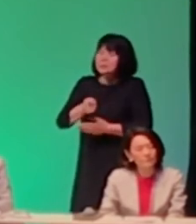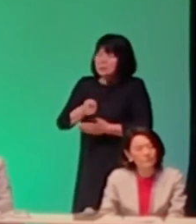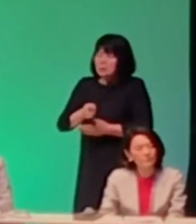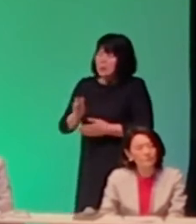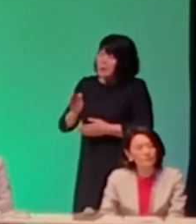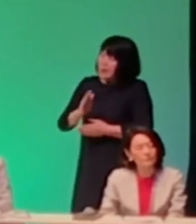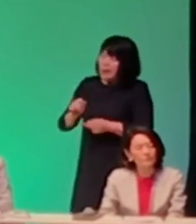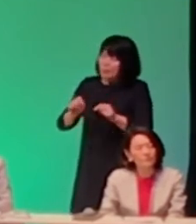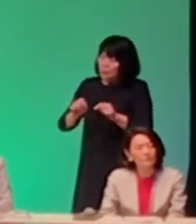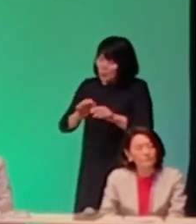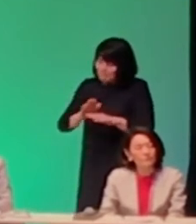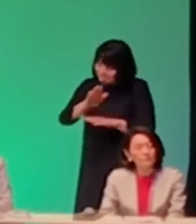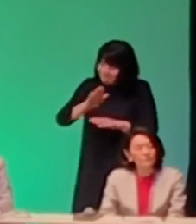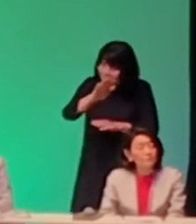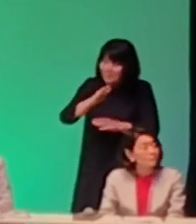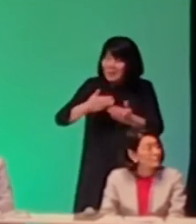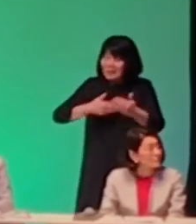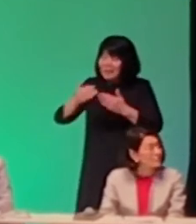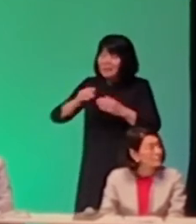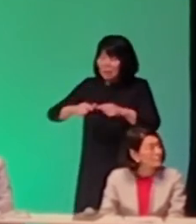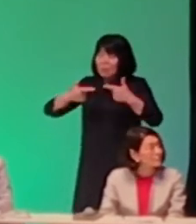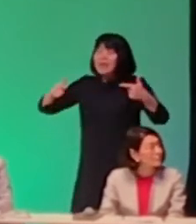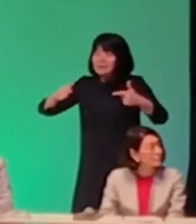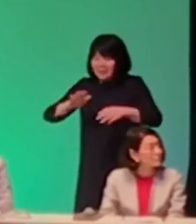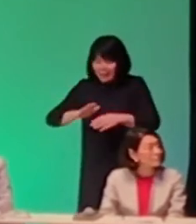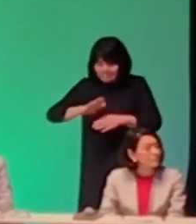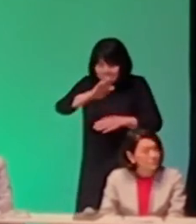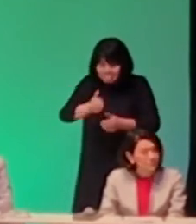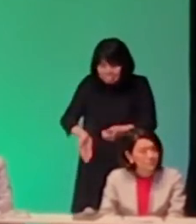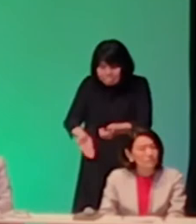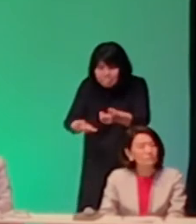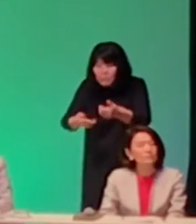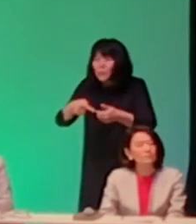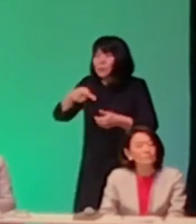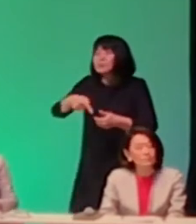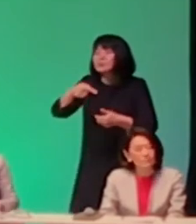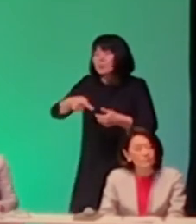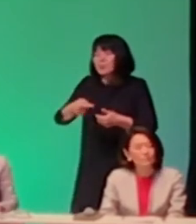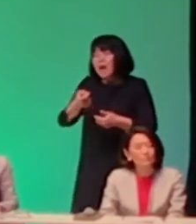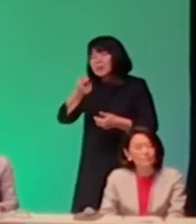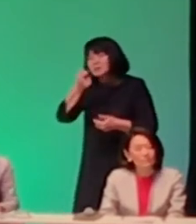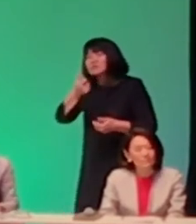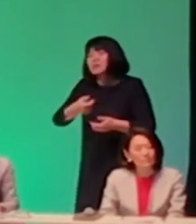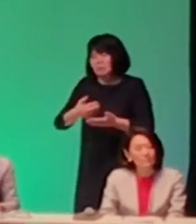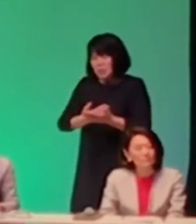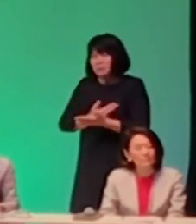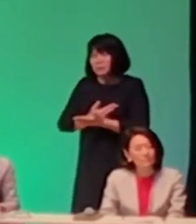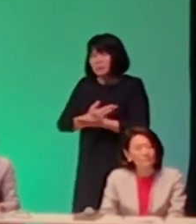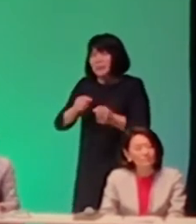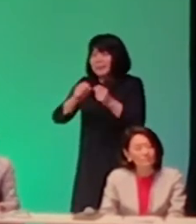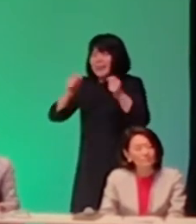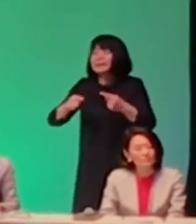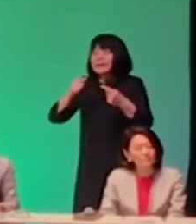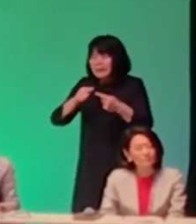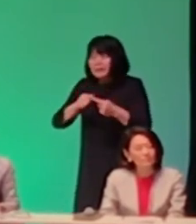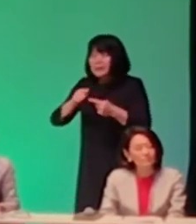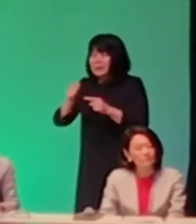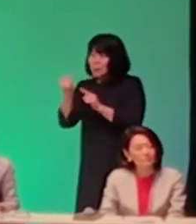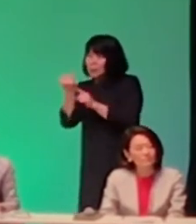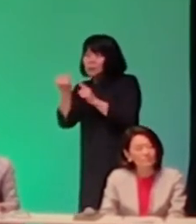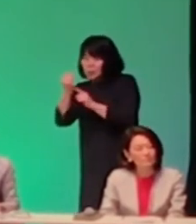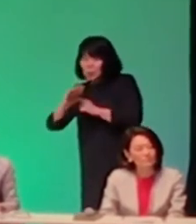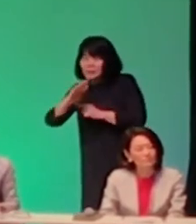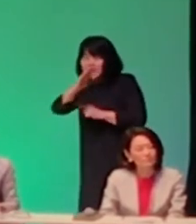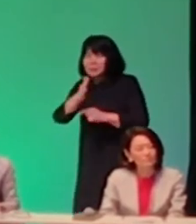ばしていくっていう、経験を高めていくっていうところがまた阻害されると結果としてですね止まってしまう。でそれ